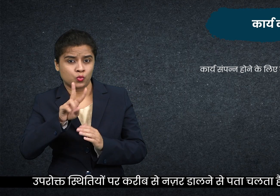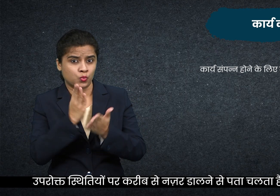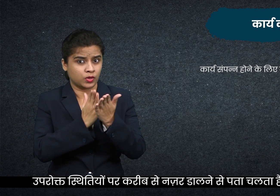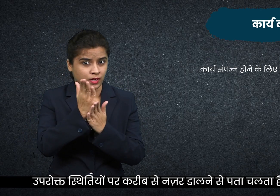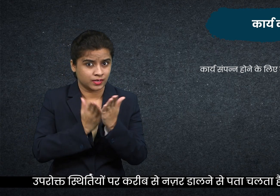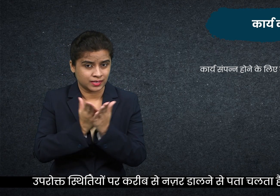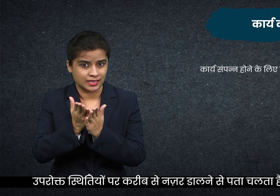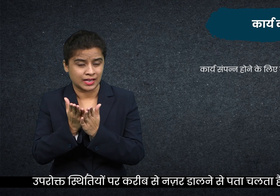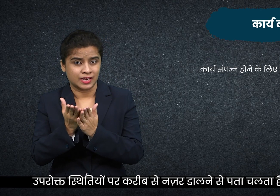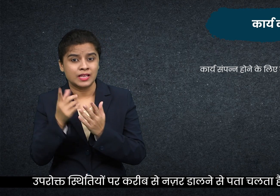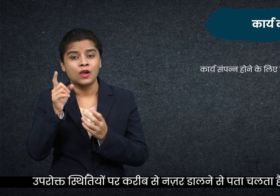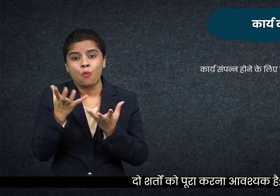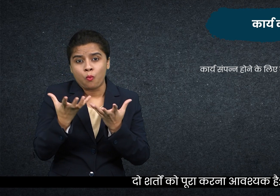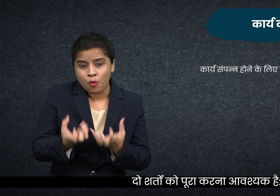लिए